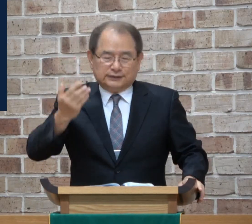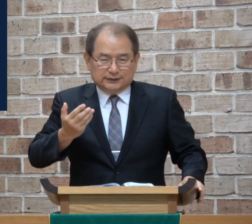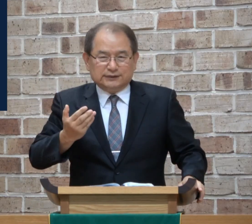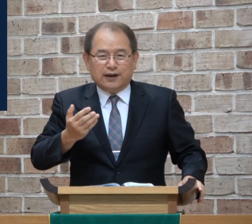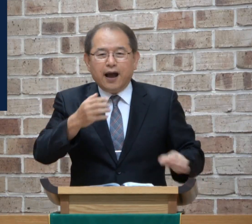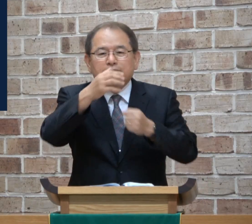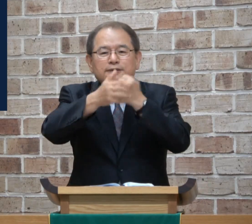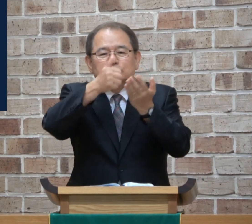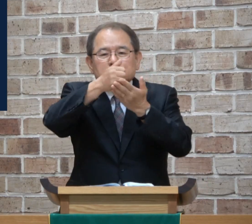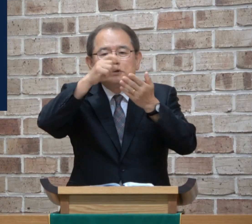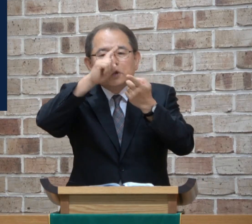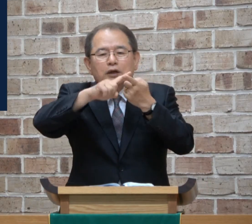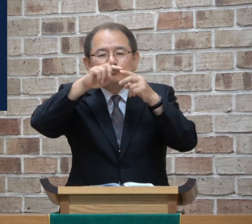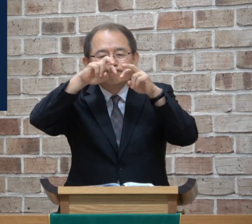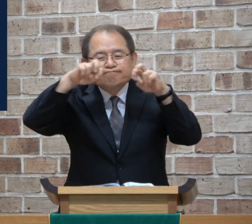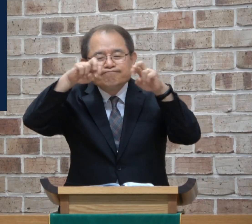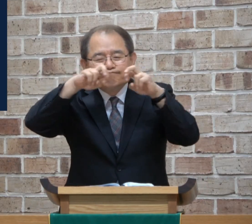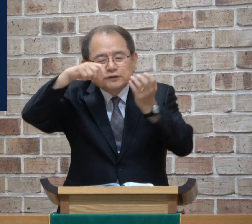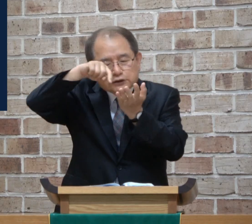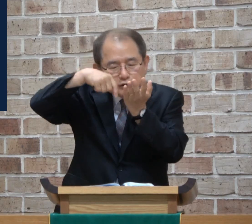하나님을 아는 지식입니다.